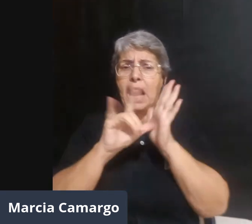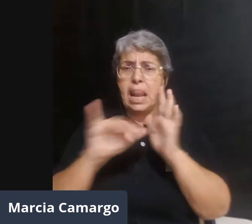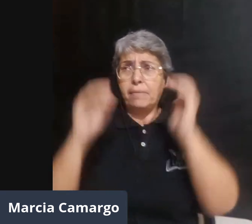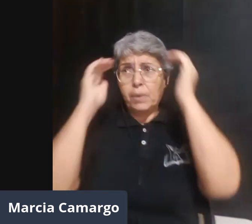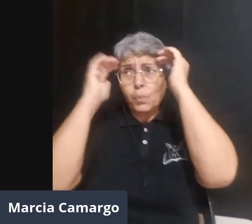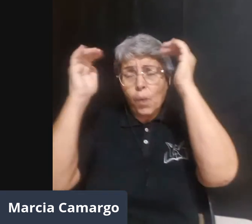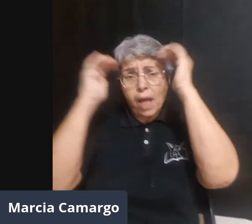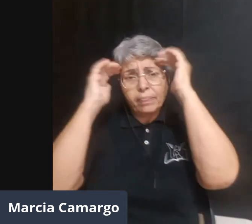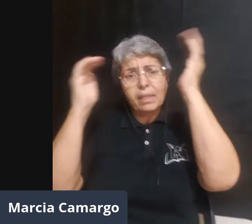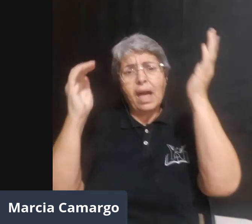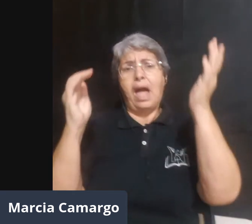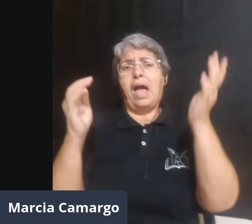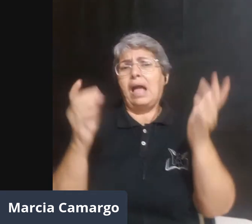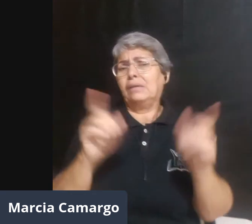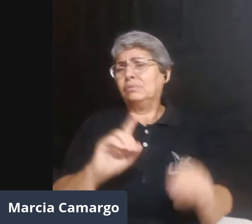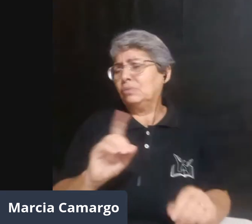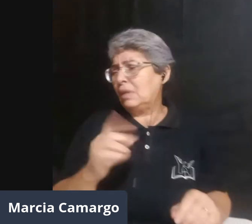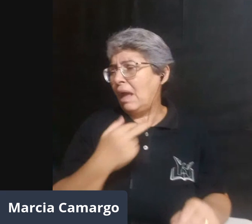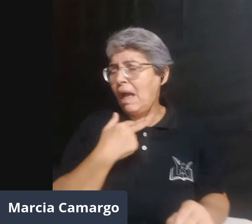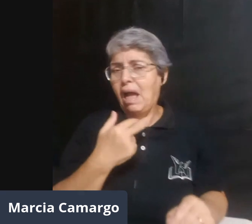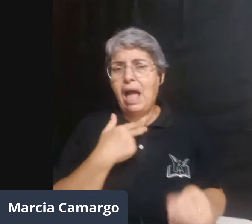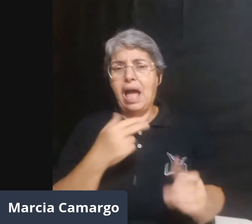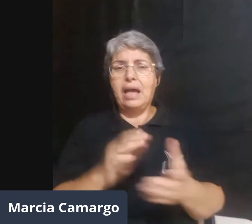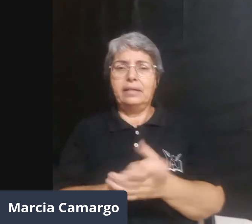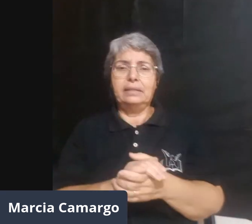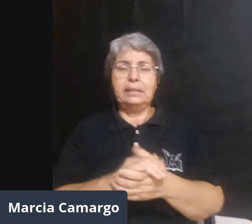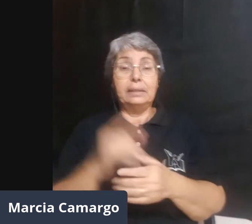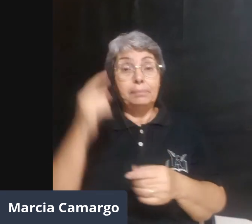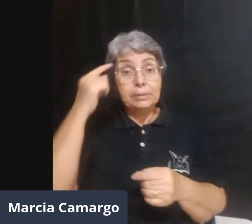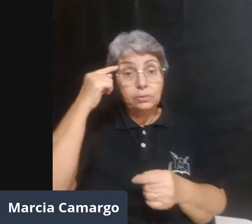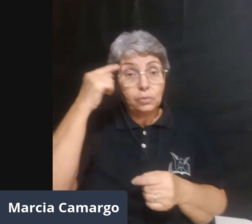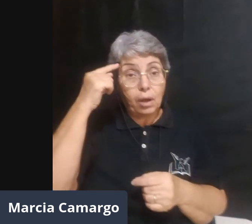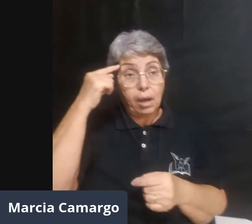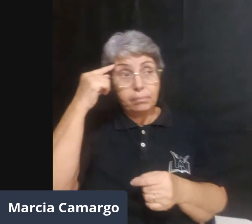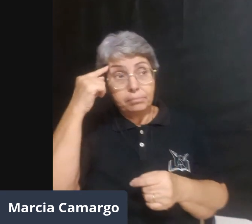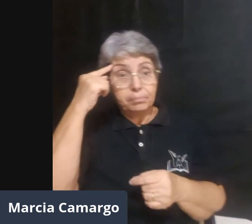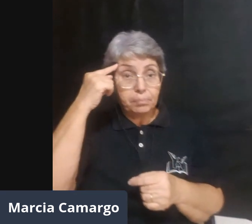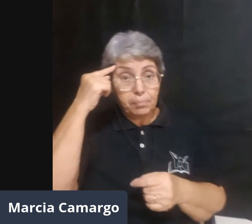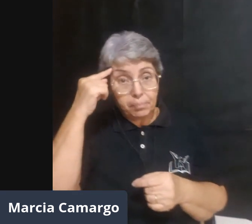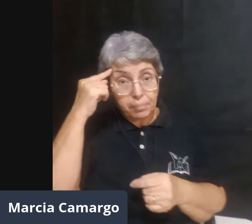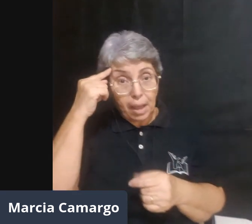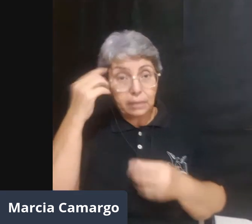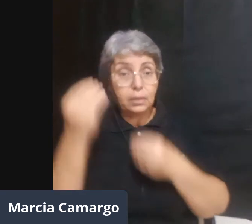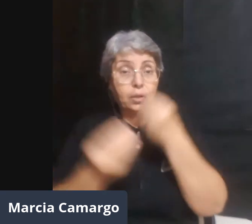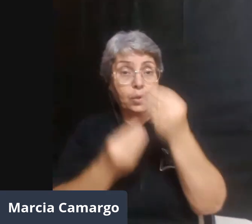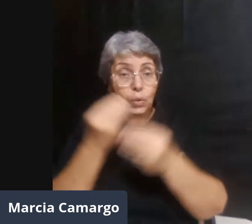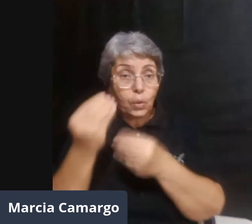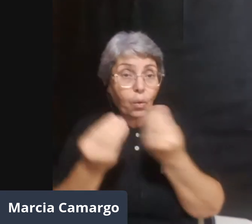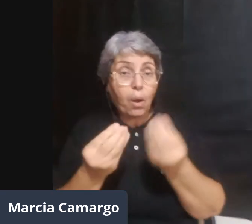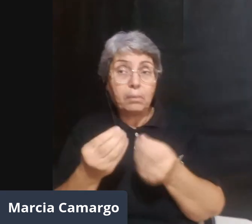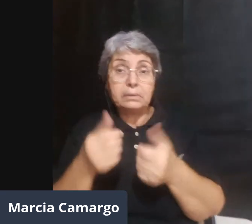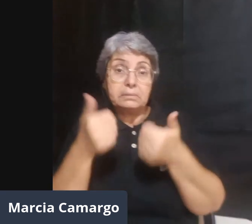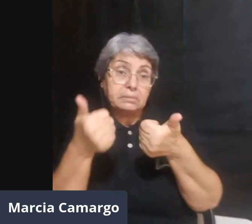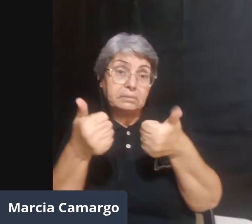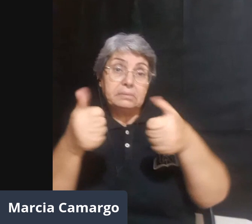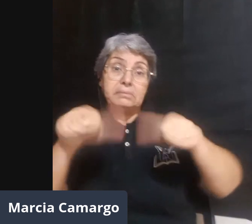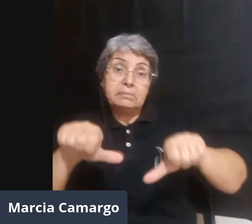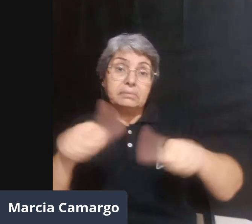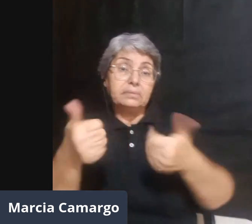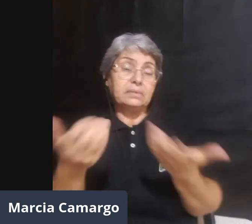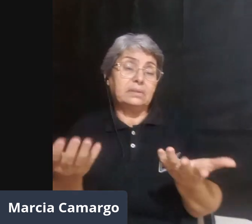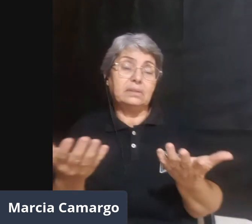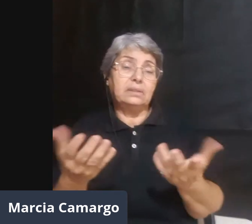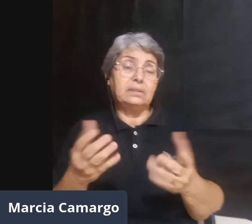em seu lugar. A lei do raciocínio lógico, da probabilidade, da improbabilidade, se afastando